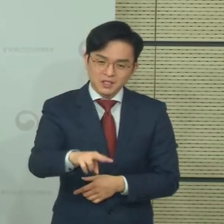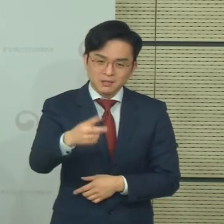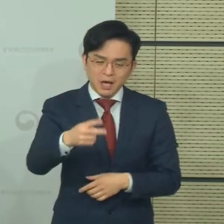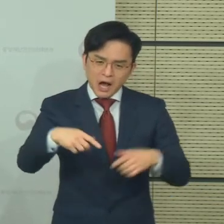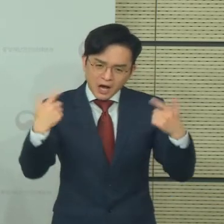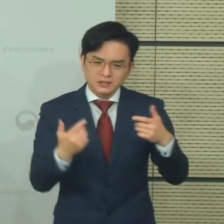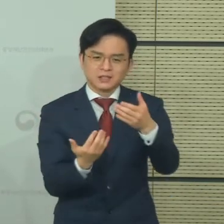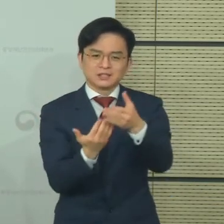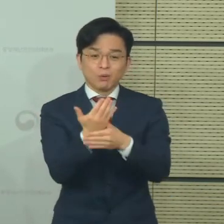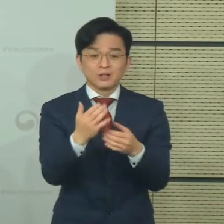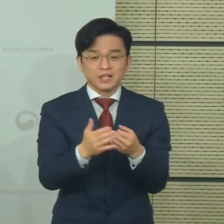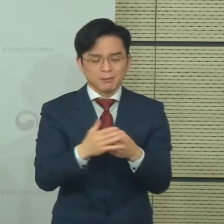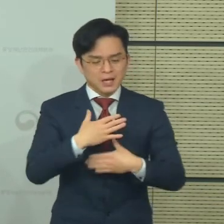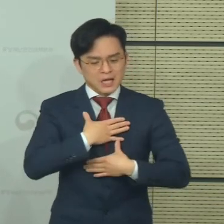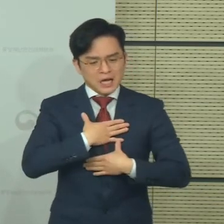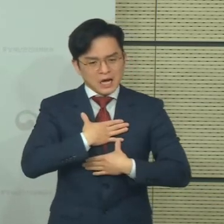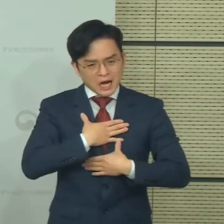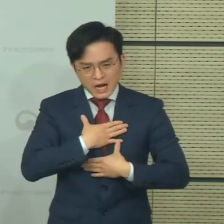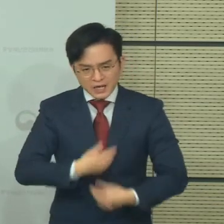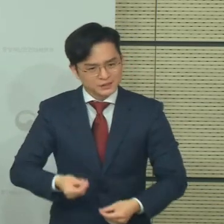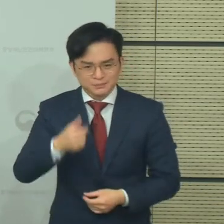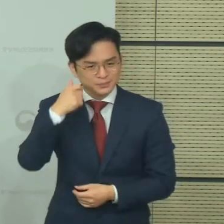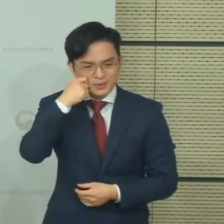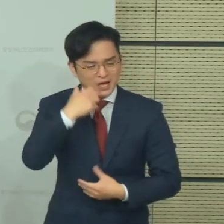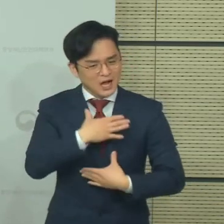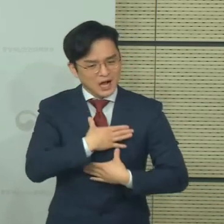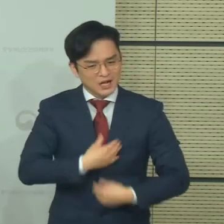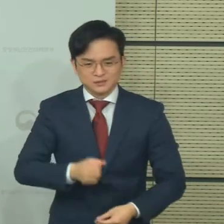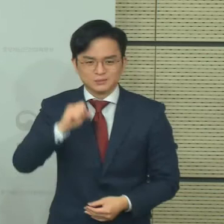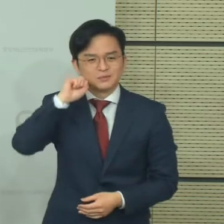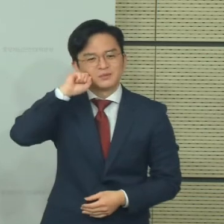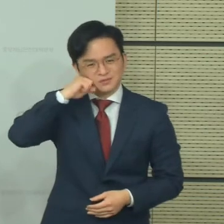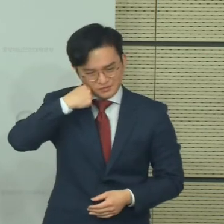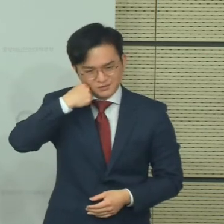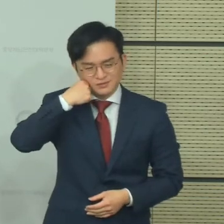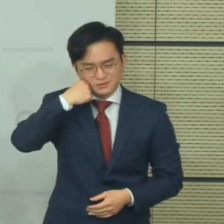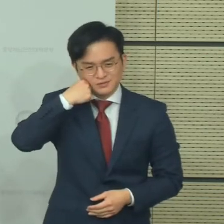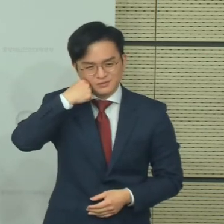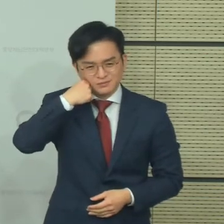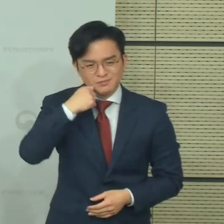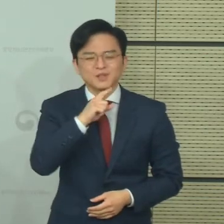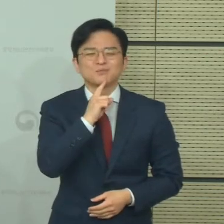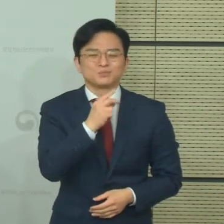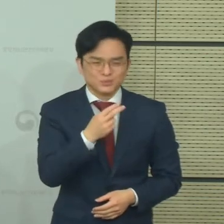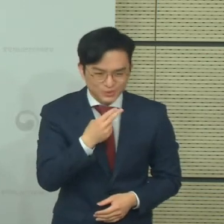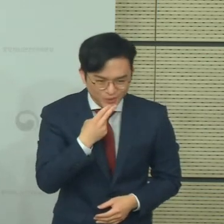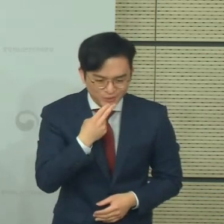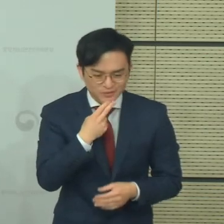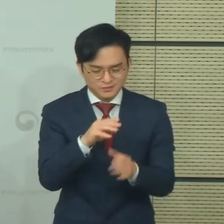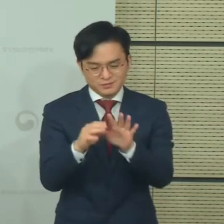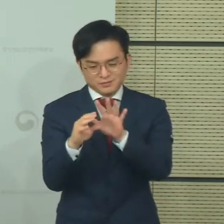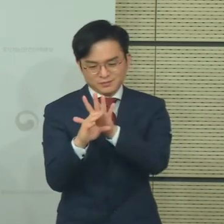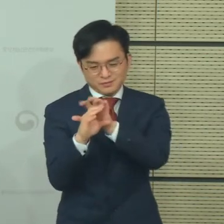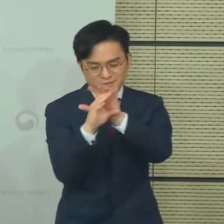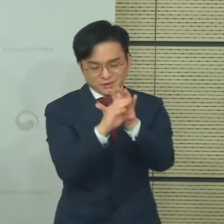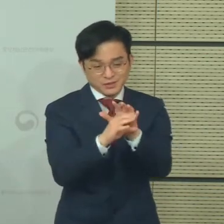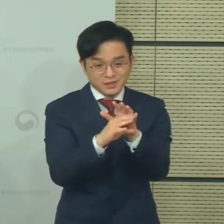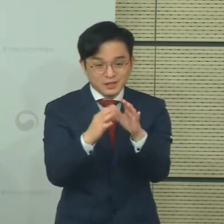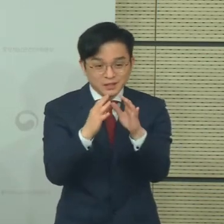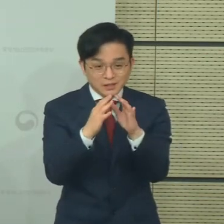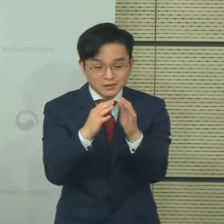한다기보다는 물론 뭐 어떤 확진자 수의 어떤 그런 부분들도 고려의 대상이 되겠지만은 국내의 확진자 수에